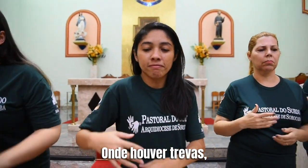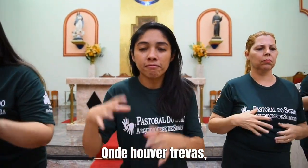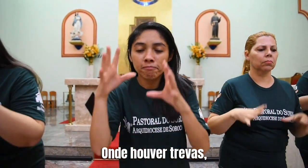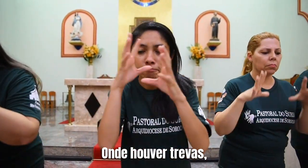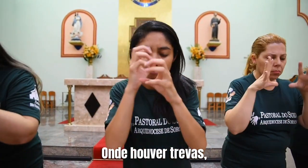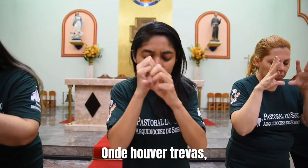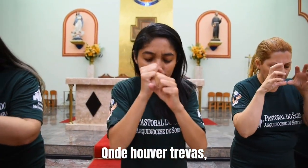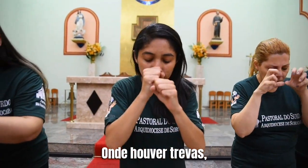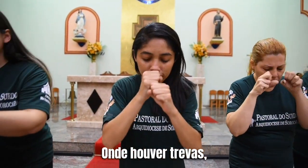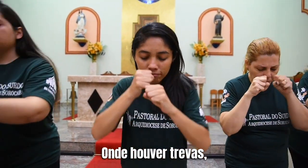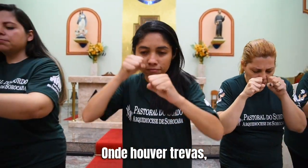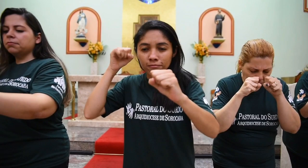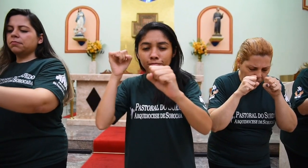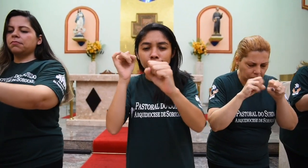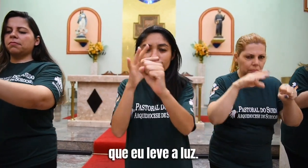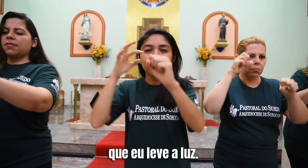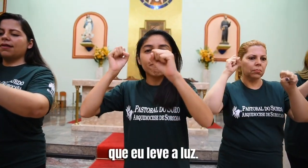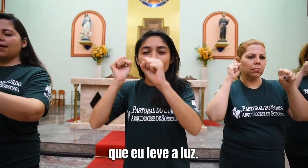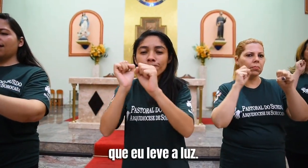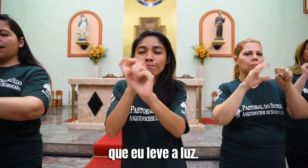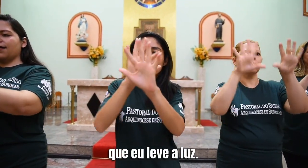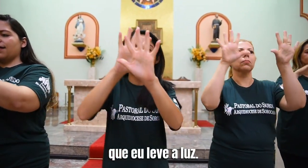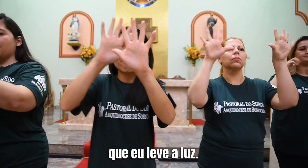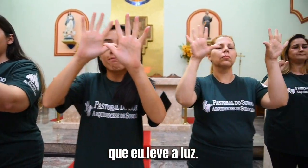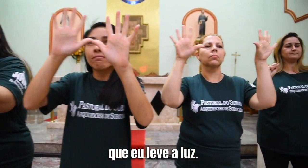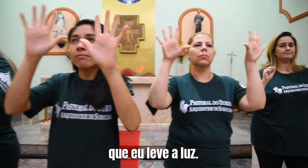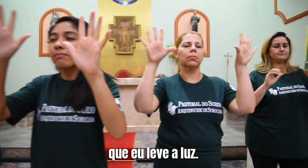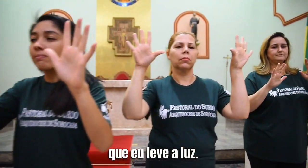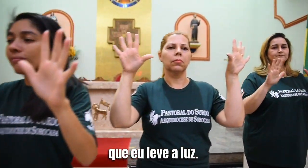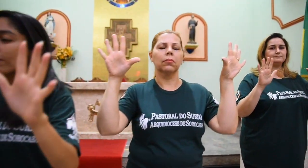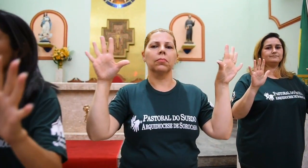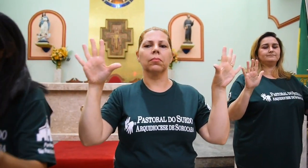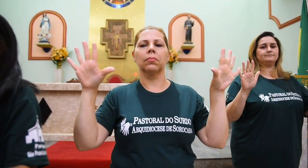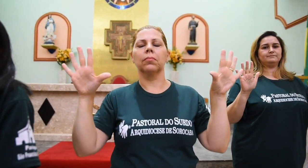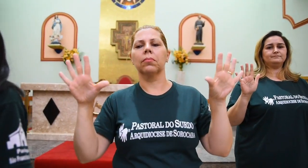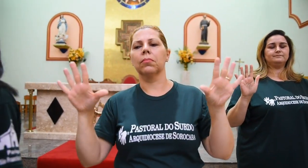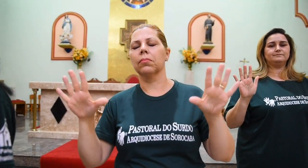houver trevas, que eu leve a luz.